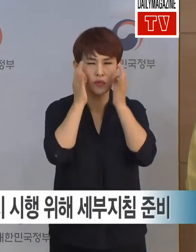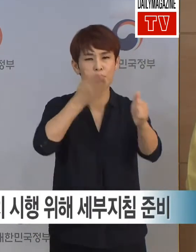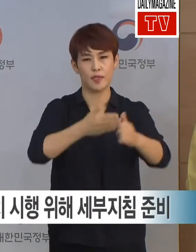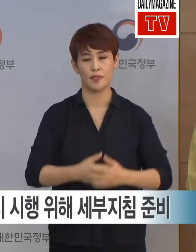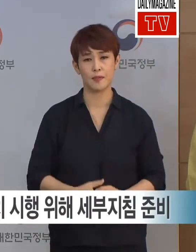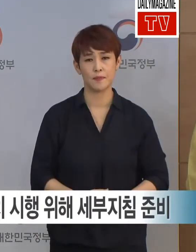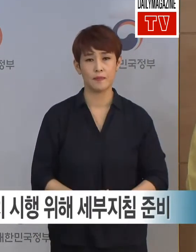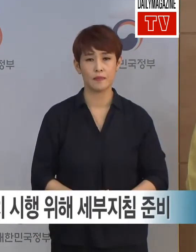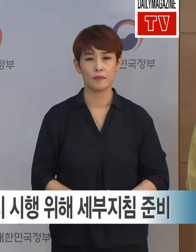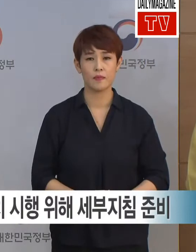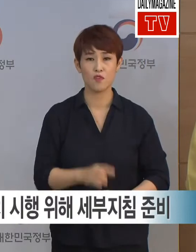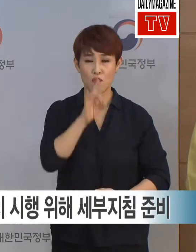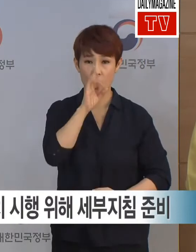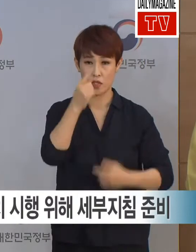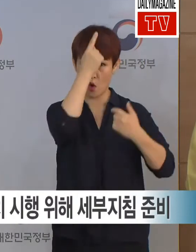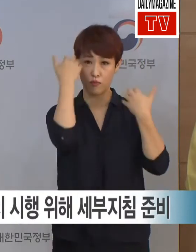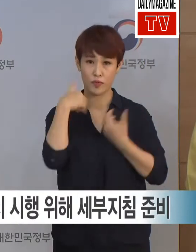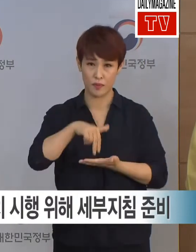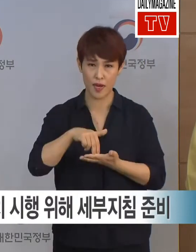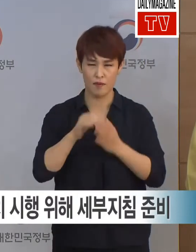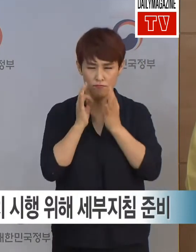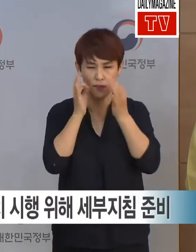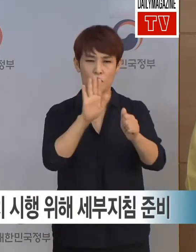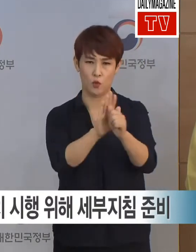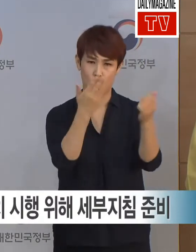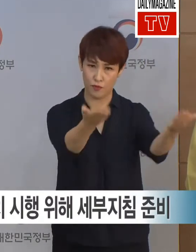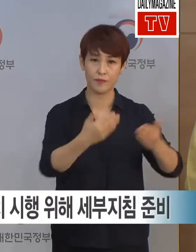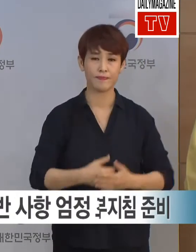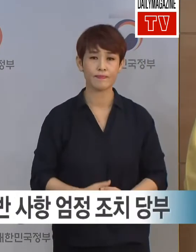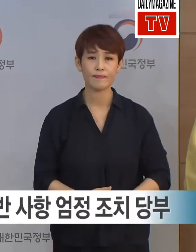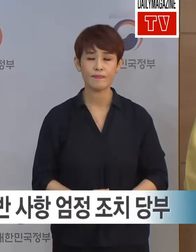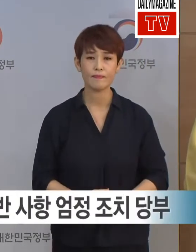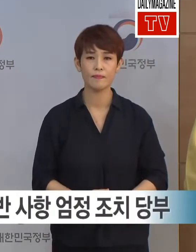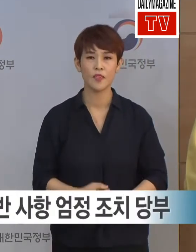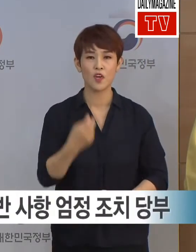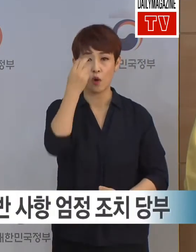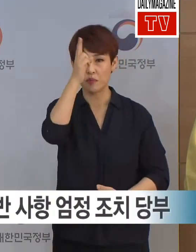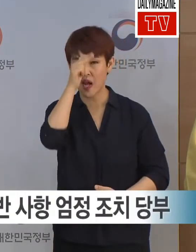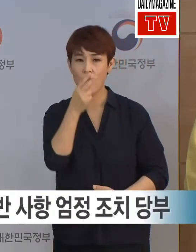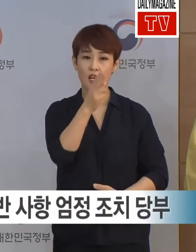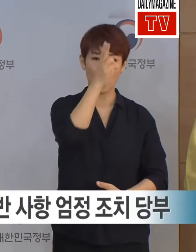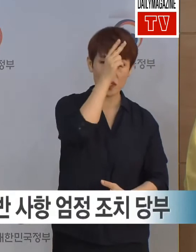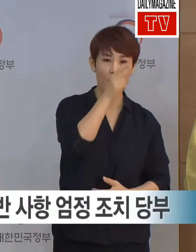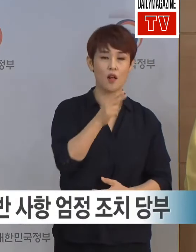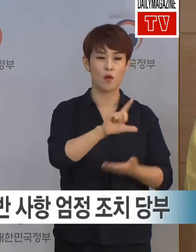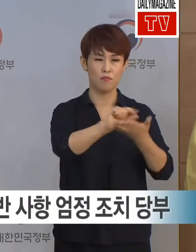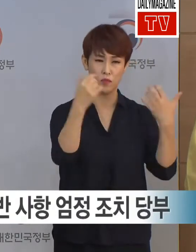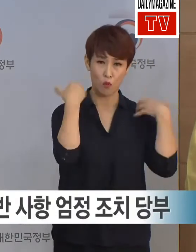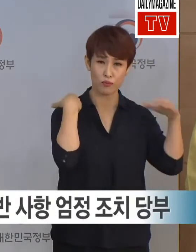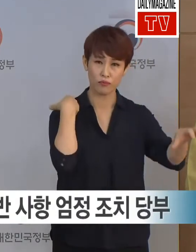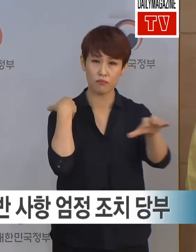바랍니다. 중앙정부도 최대한 지원하겠습니다. 검찰, 경찰, 지자체